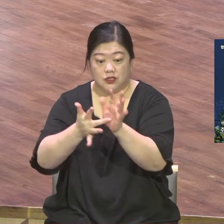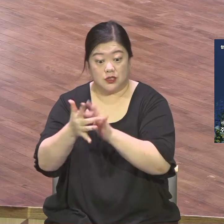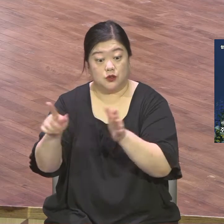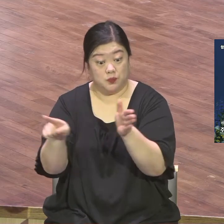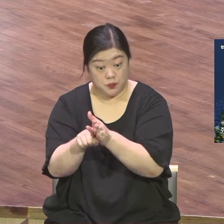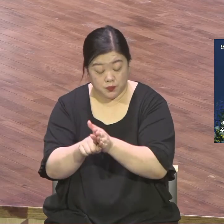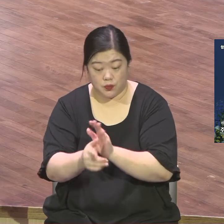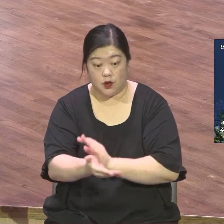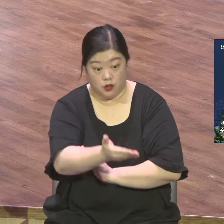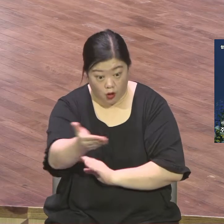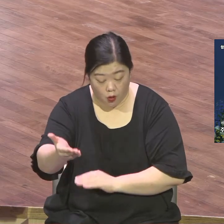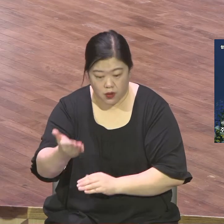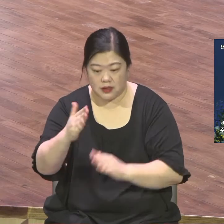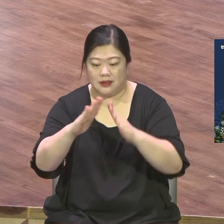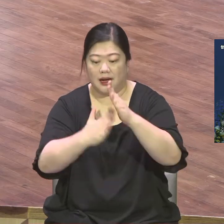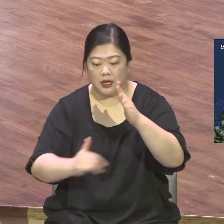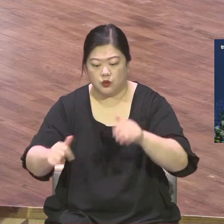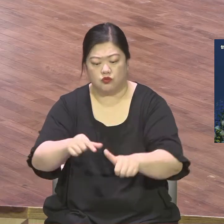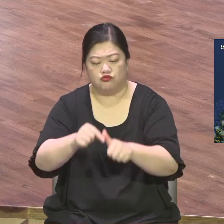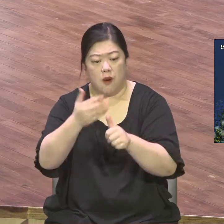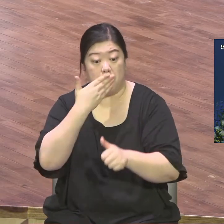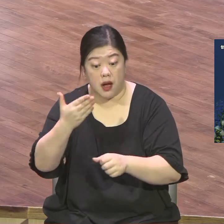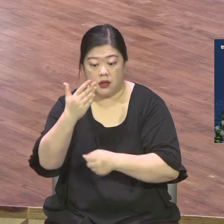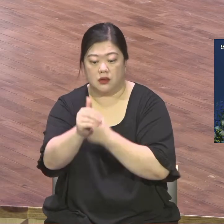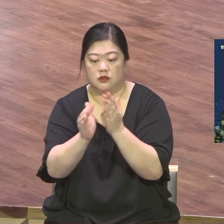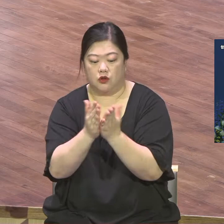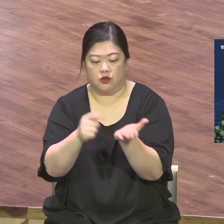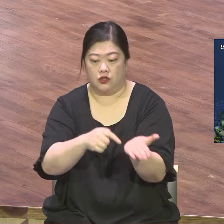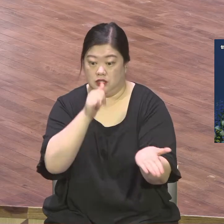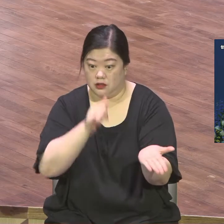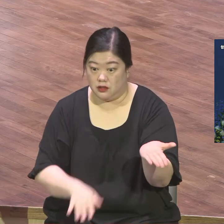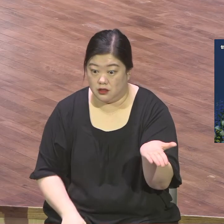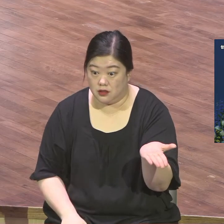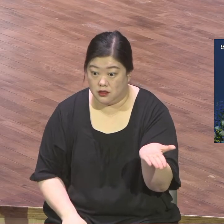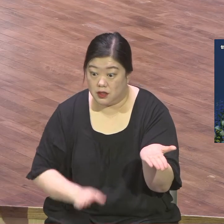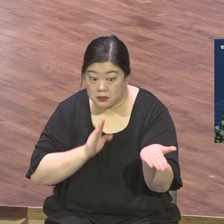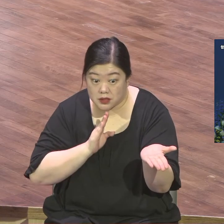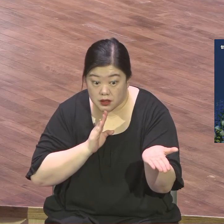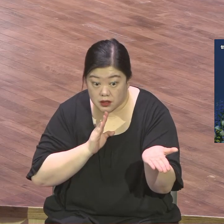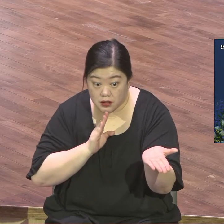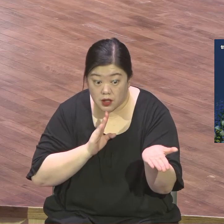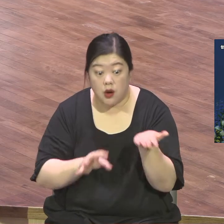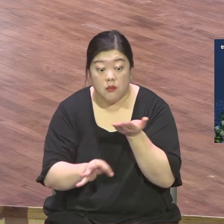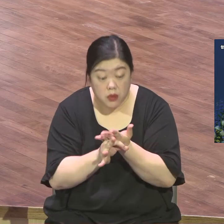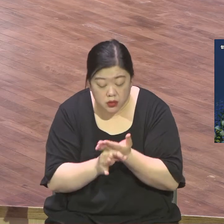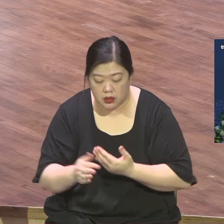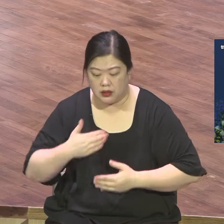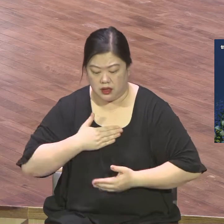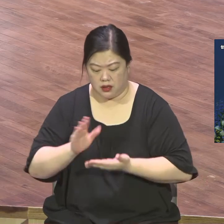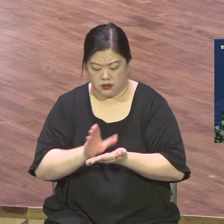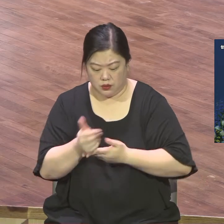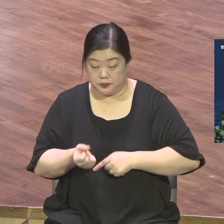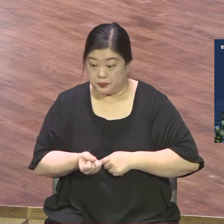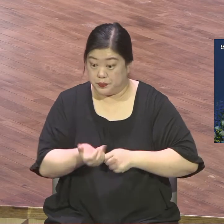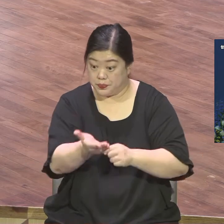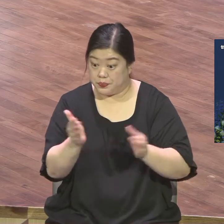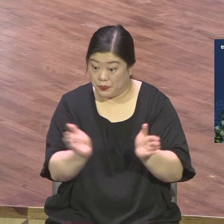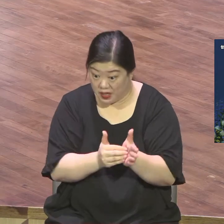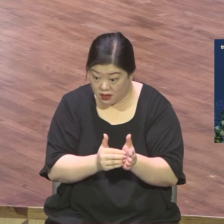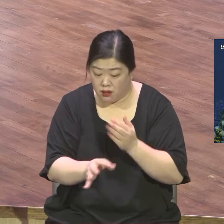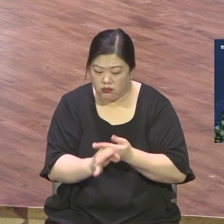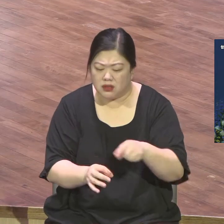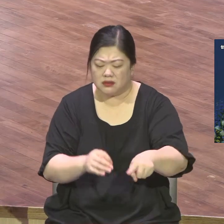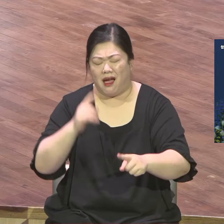받으리라. 그렇게 약속했기 때문에 내가 예수를 믿으면 우리 가문은 우리 가정은 복음화가 되게 되어